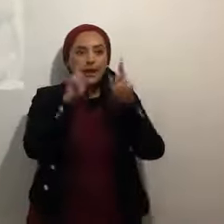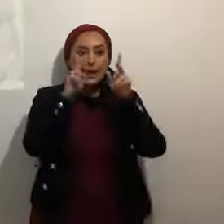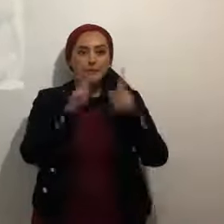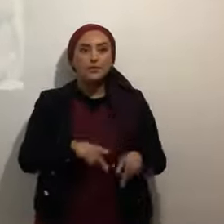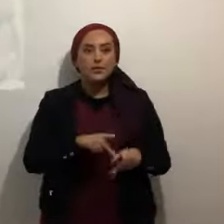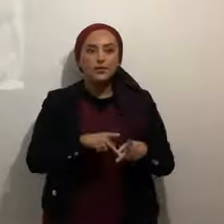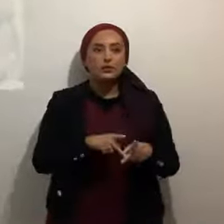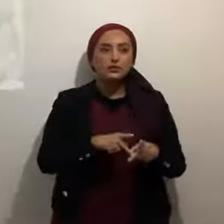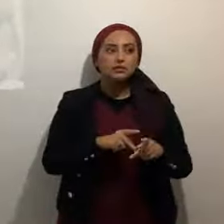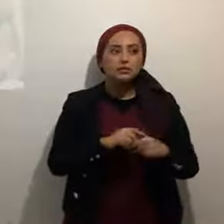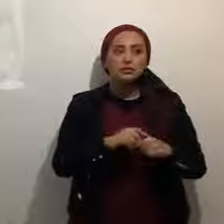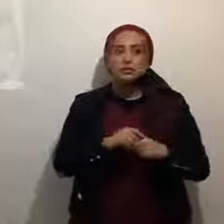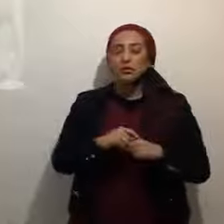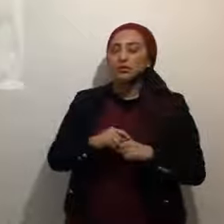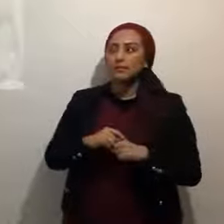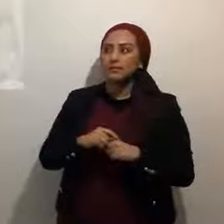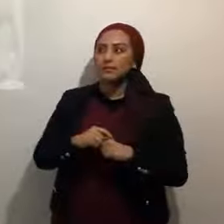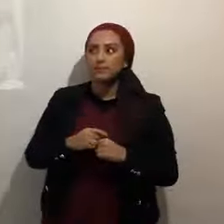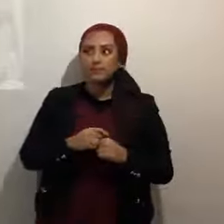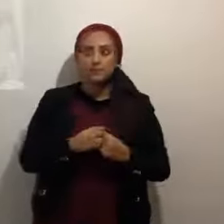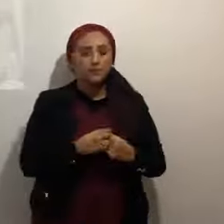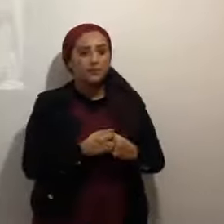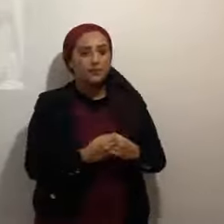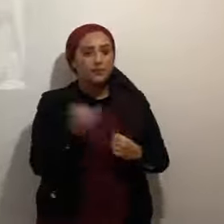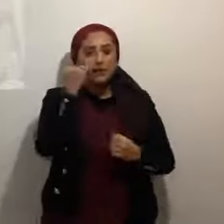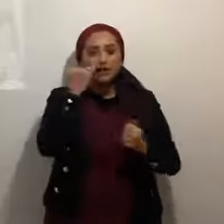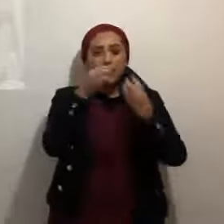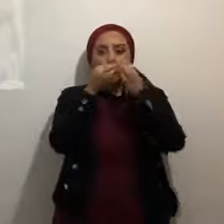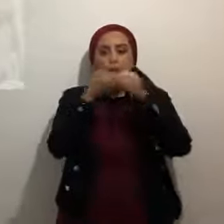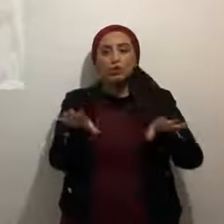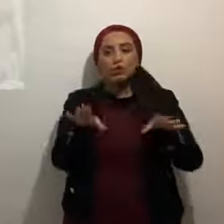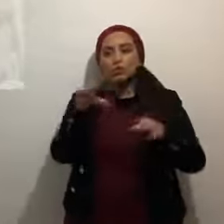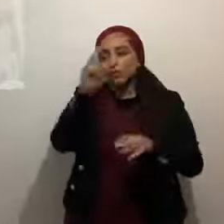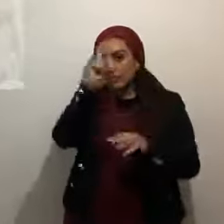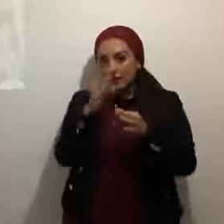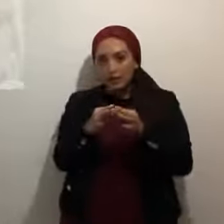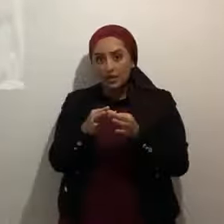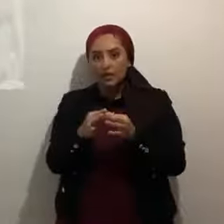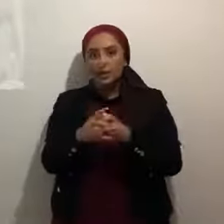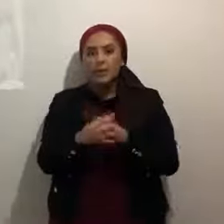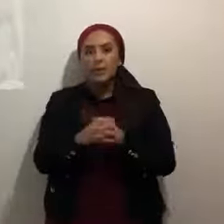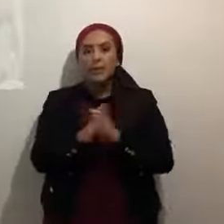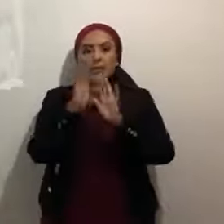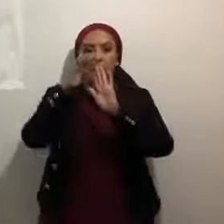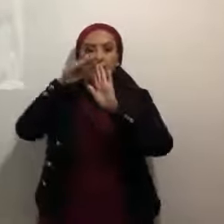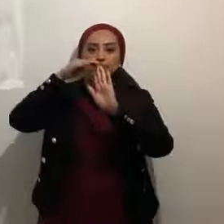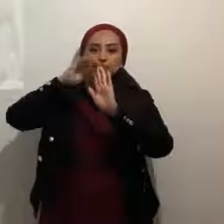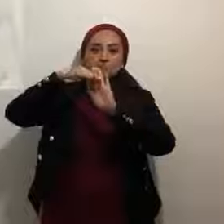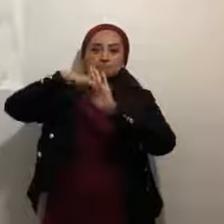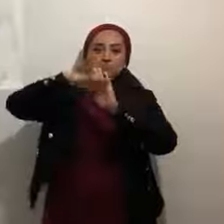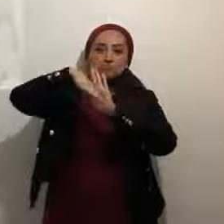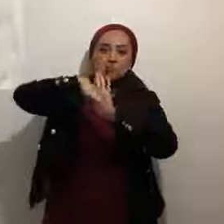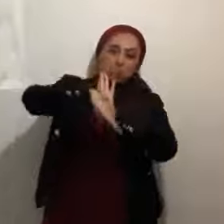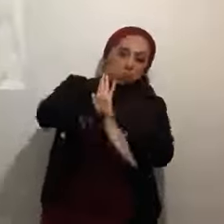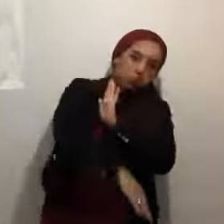tanto, si pierde su fe, va en decadencia y todo su